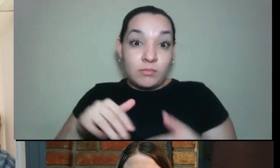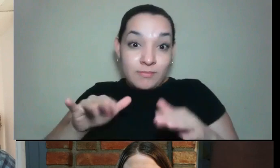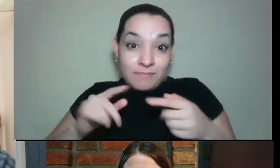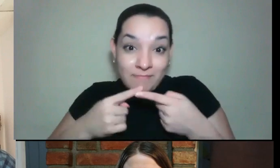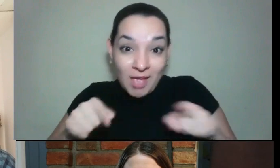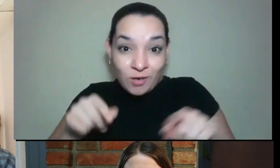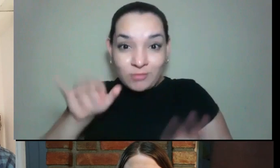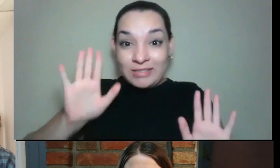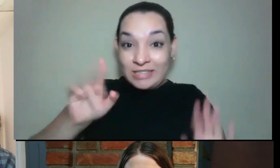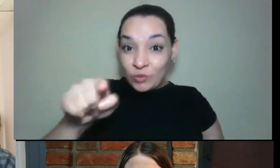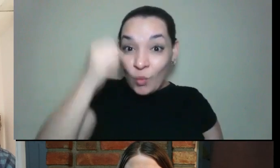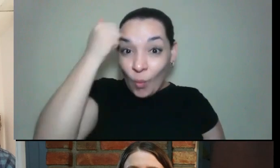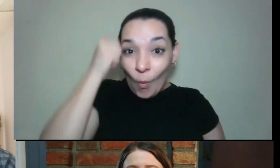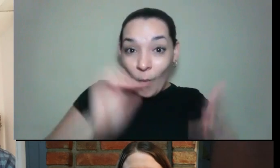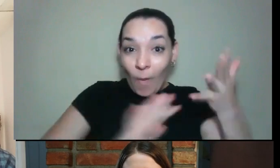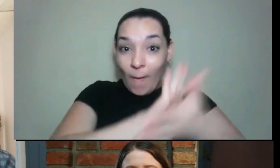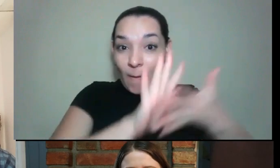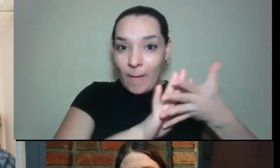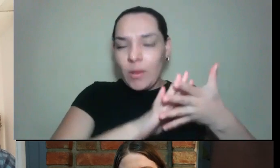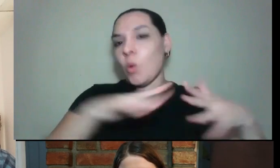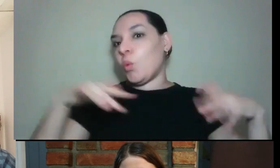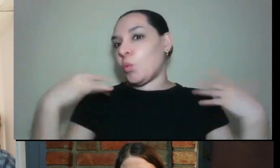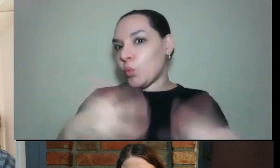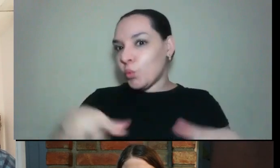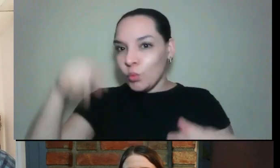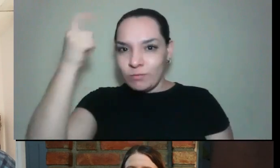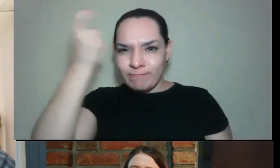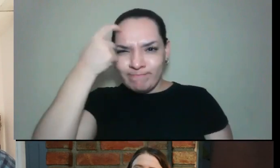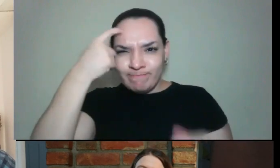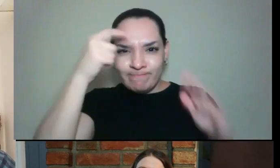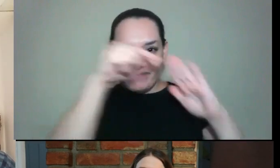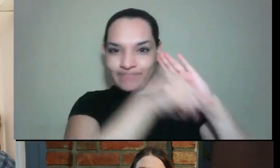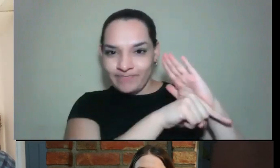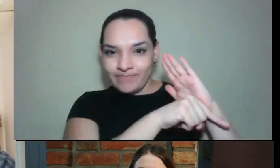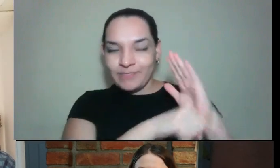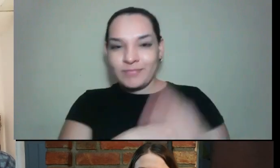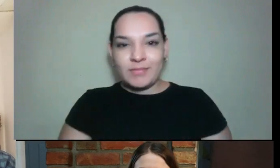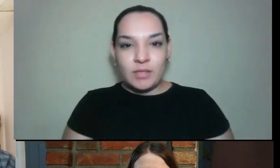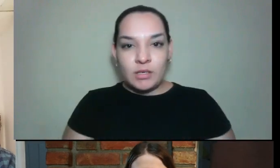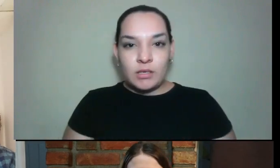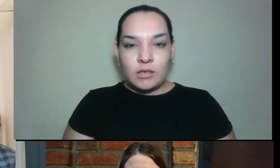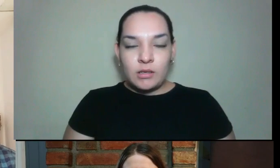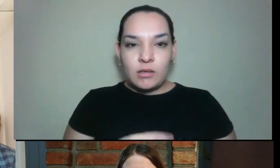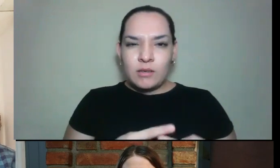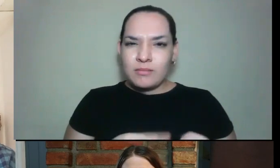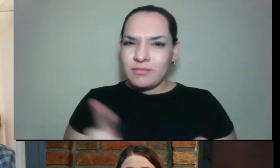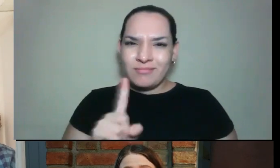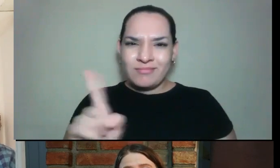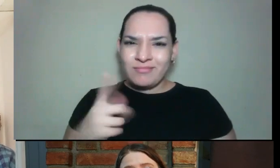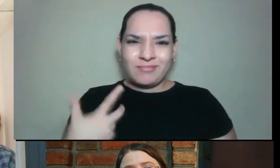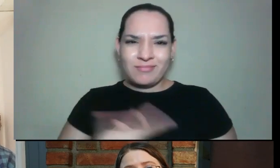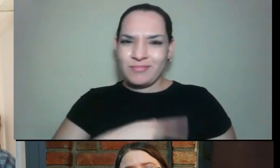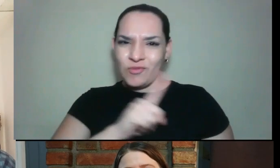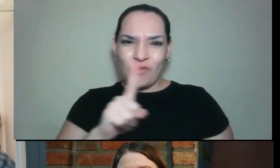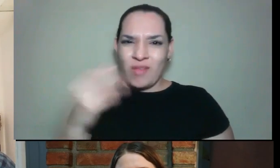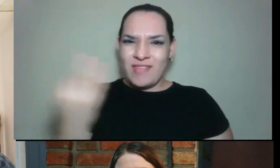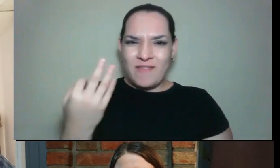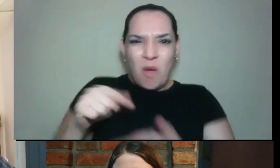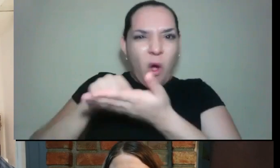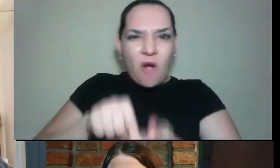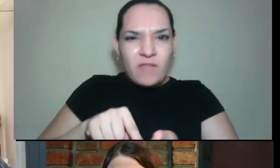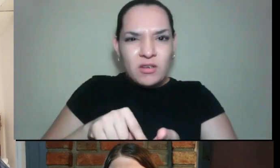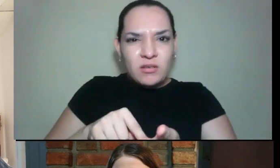que al conocerlo te va a enriquecer muchísimo, por supuesto. Pero nadie debería